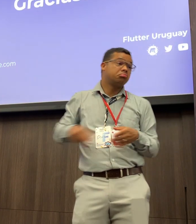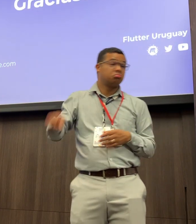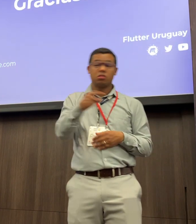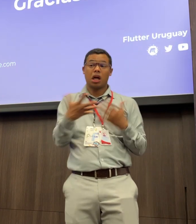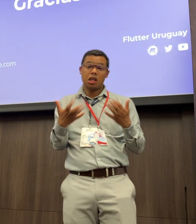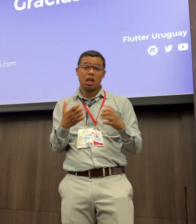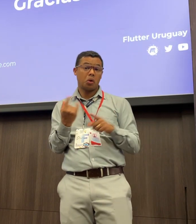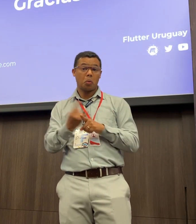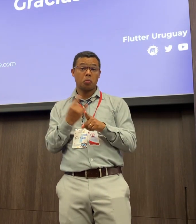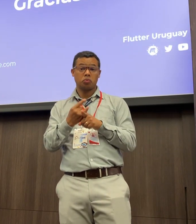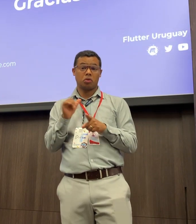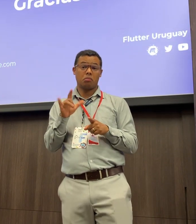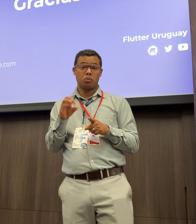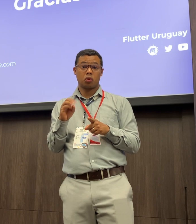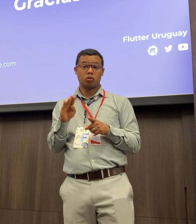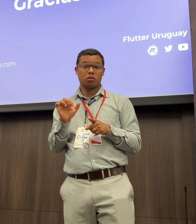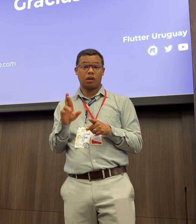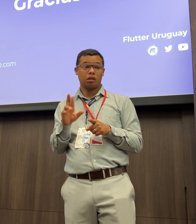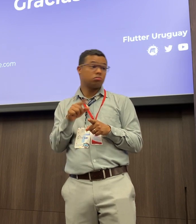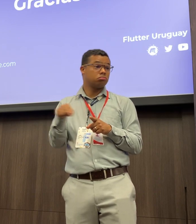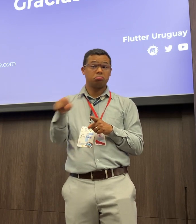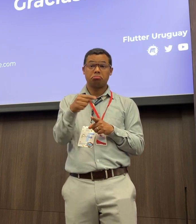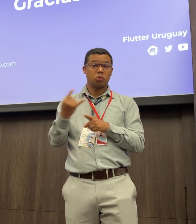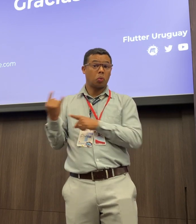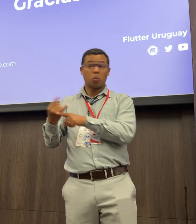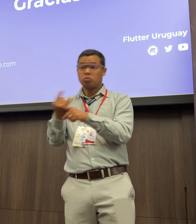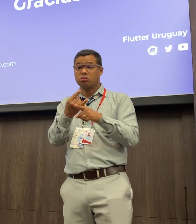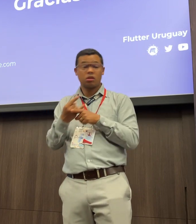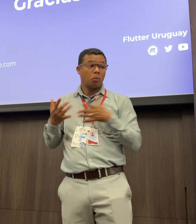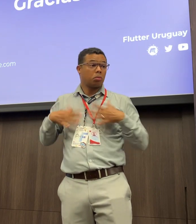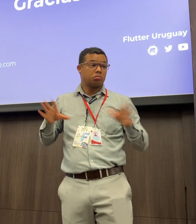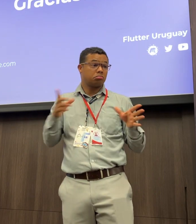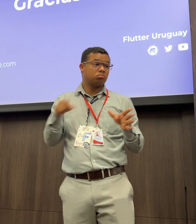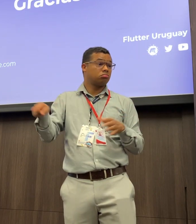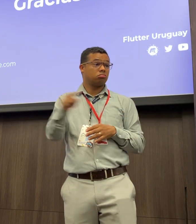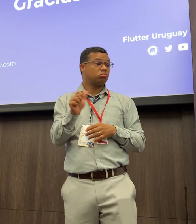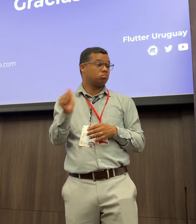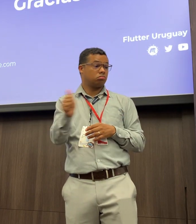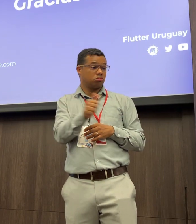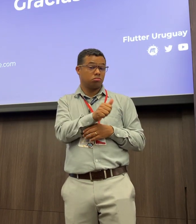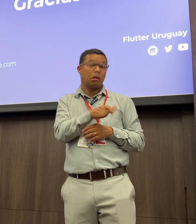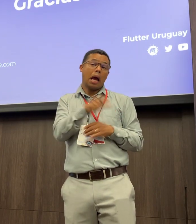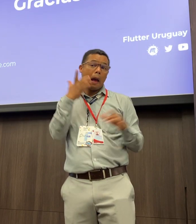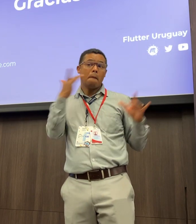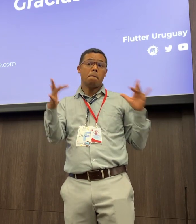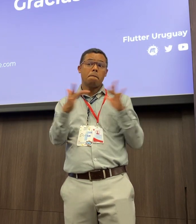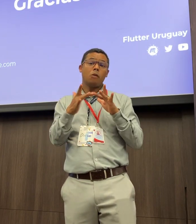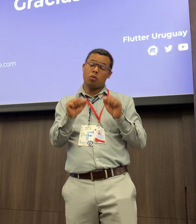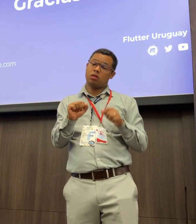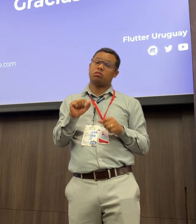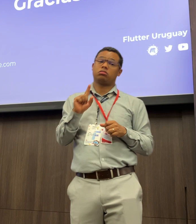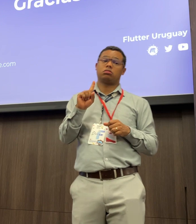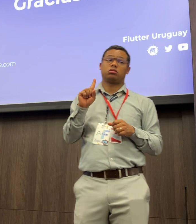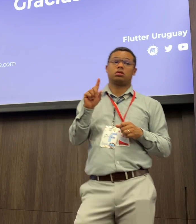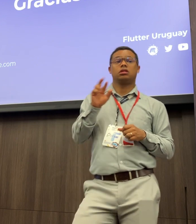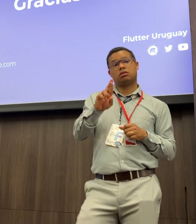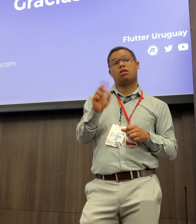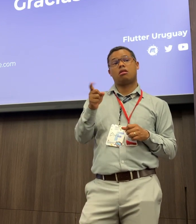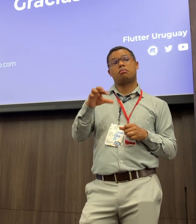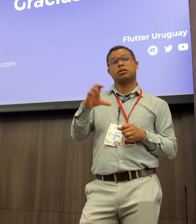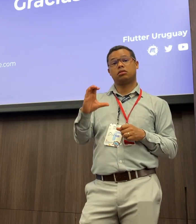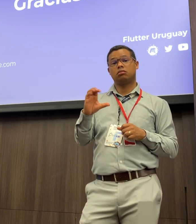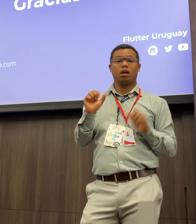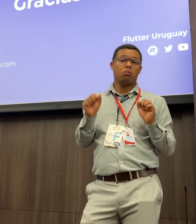usar protobuf para otros use cases. O sea, en este caso viene bien con gRPC, pero podrías también definirlo en